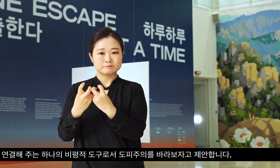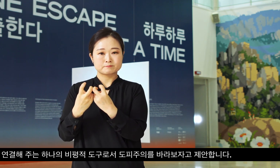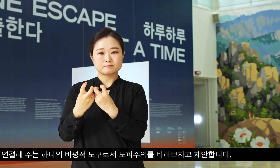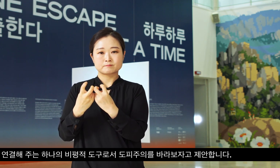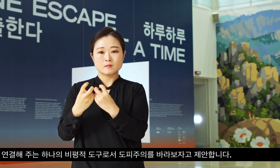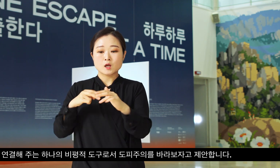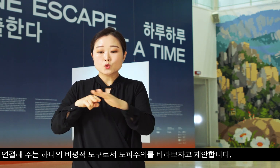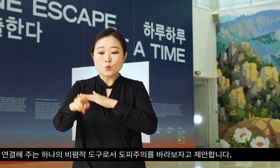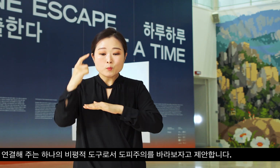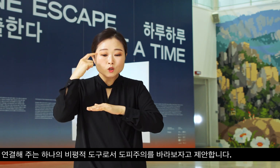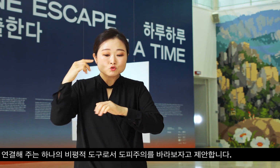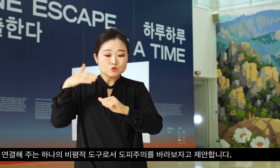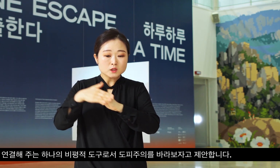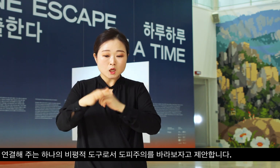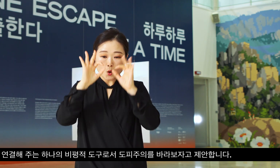도피주의를 바라보자고 제안합니다.